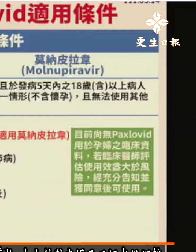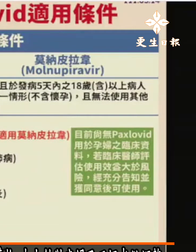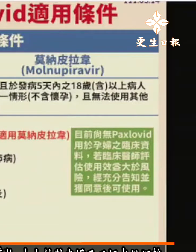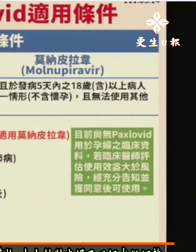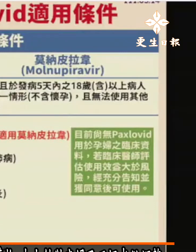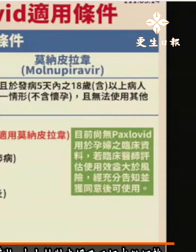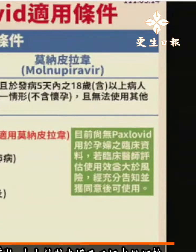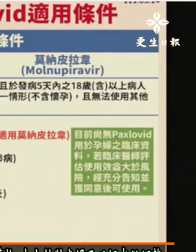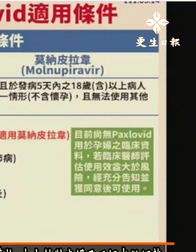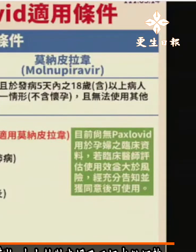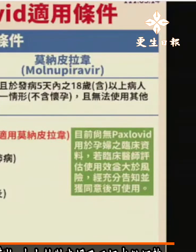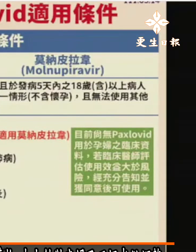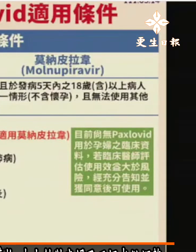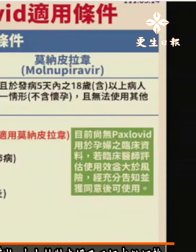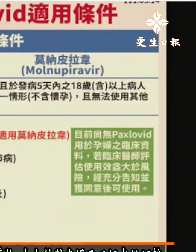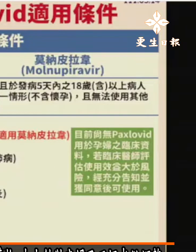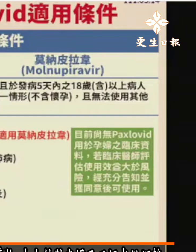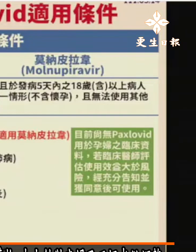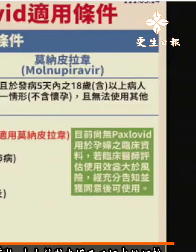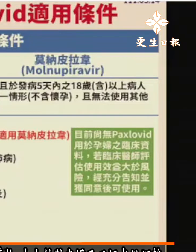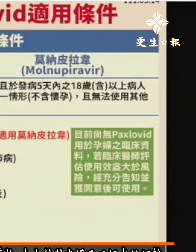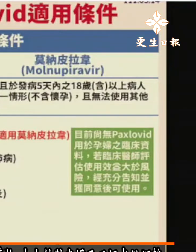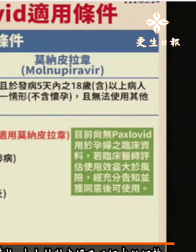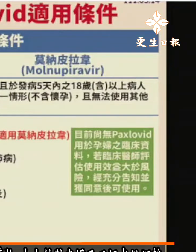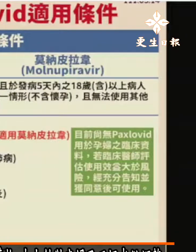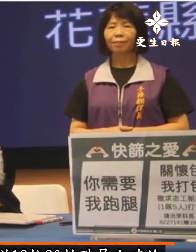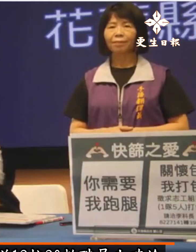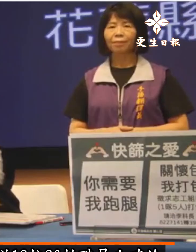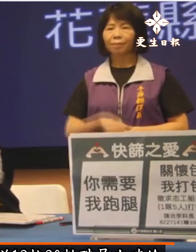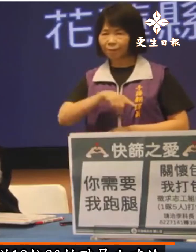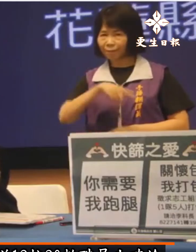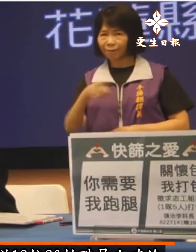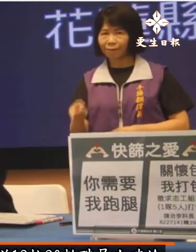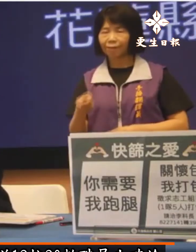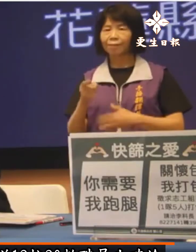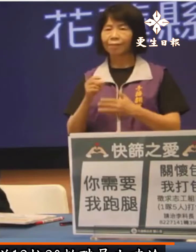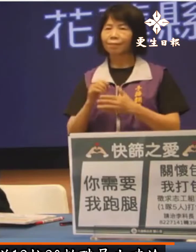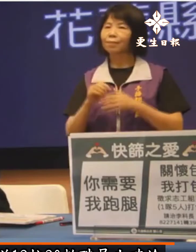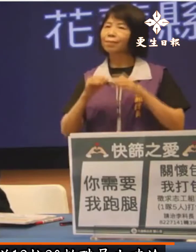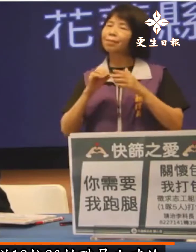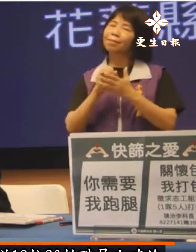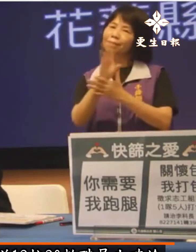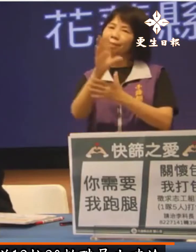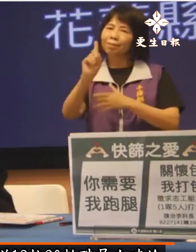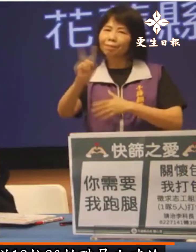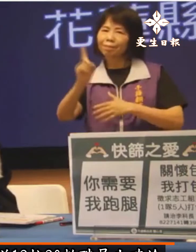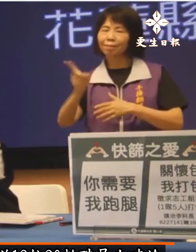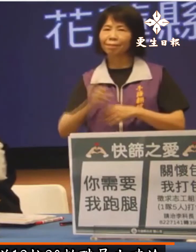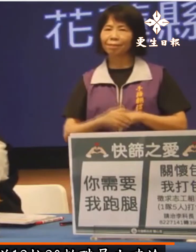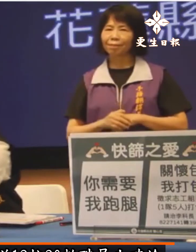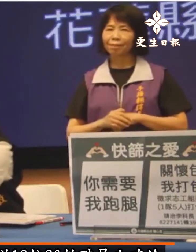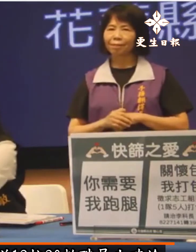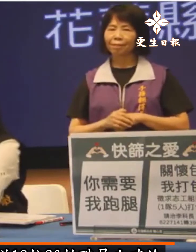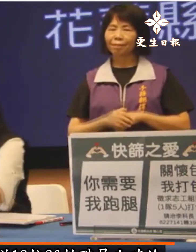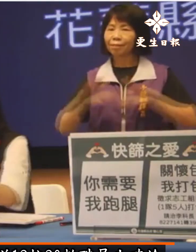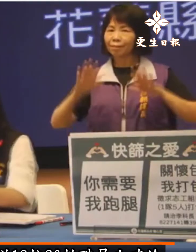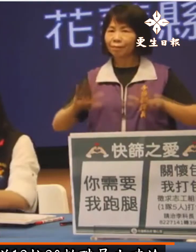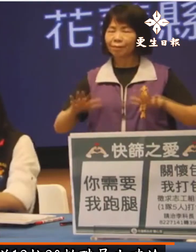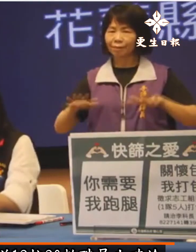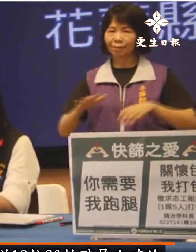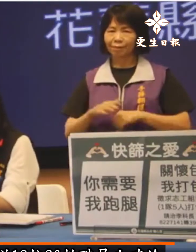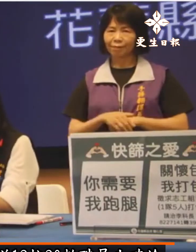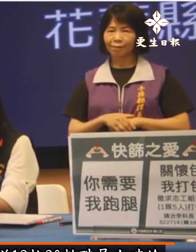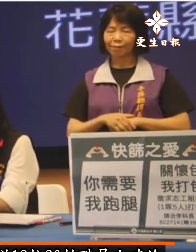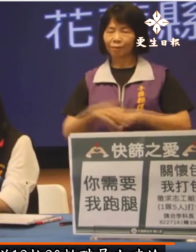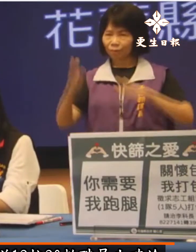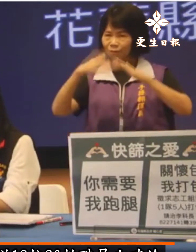病毒药物的一个适应症，好，适应症。 今天的一个学校通报，然后依规定呢